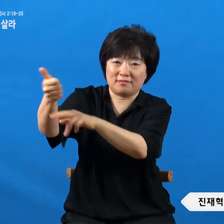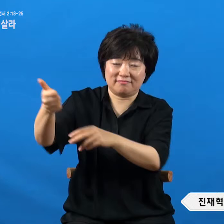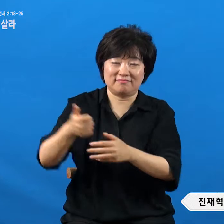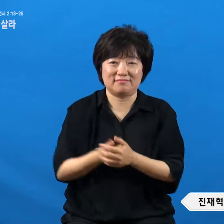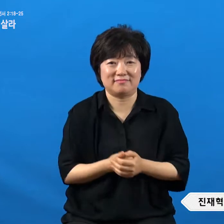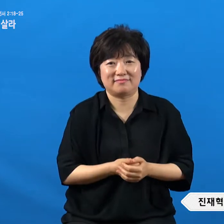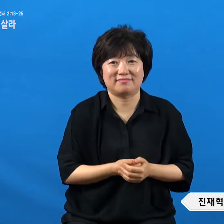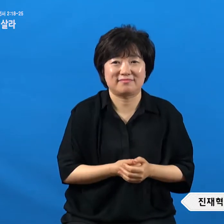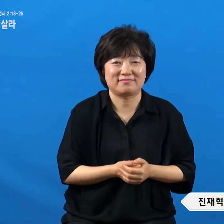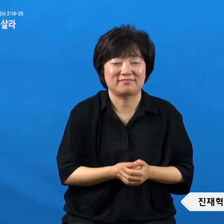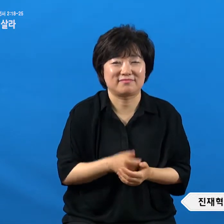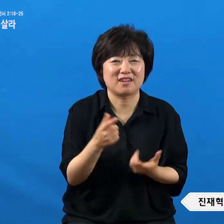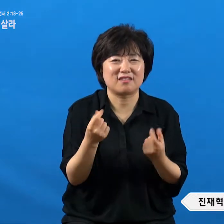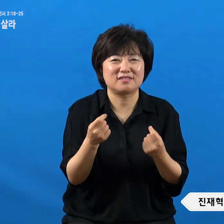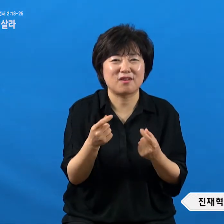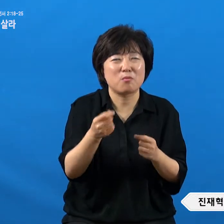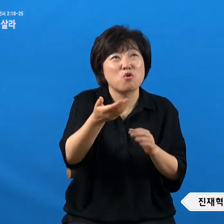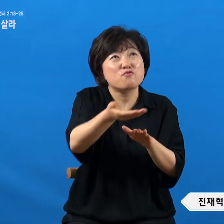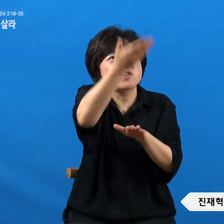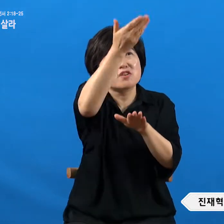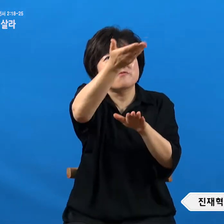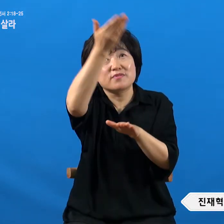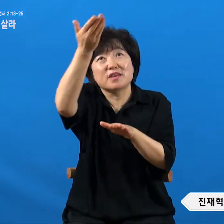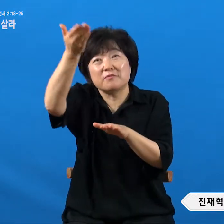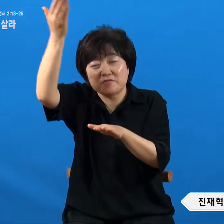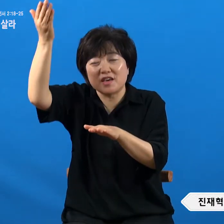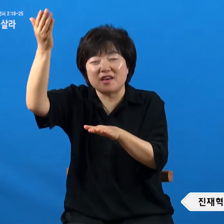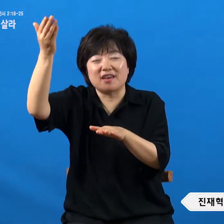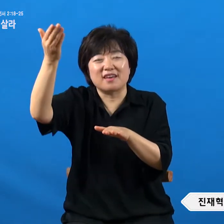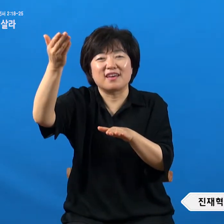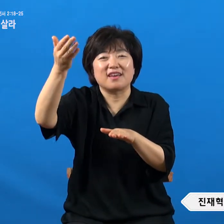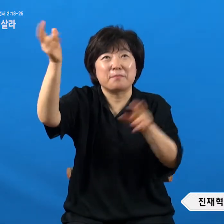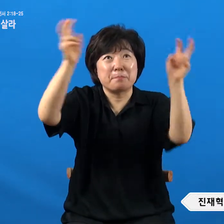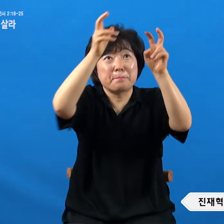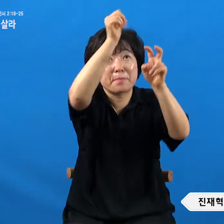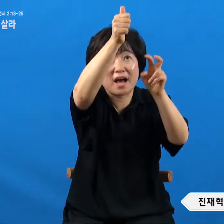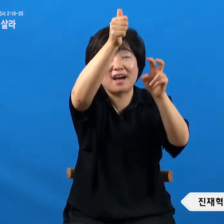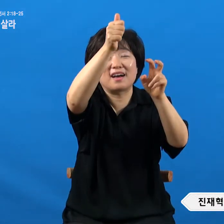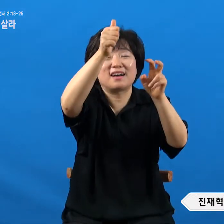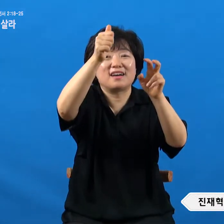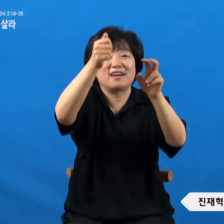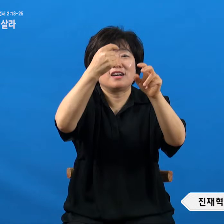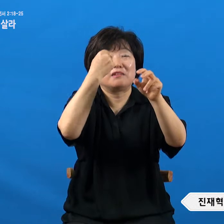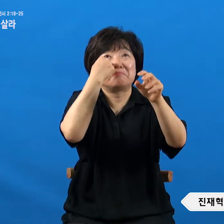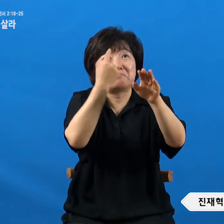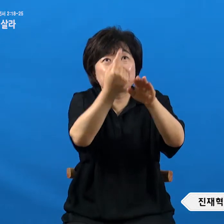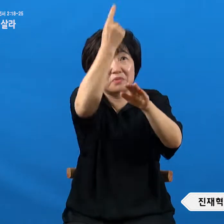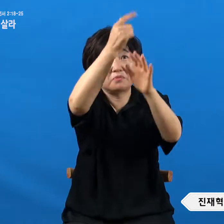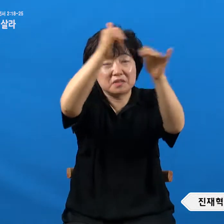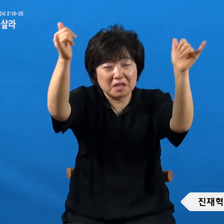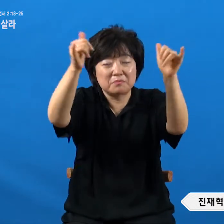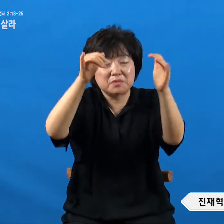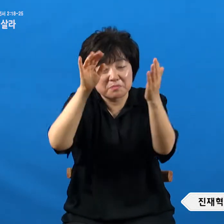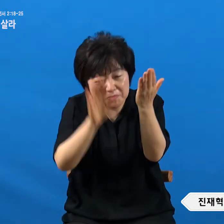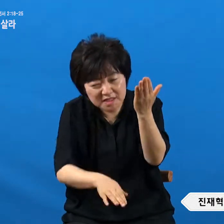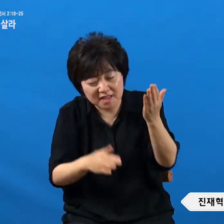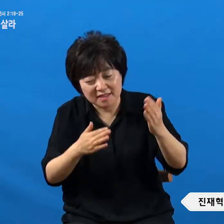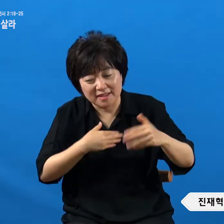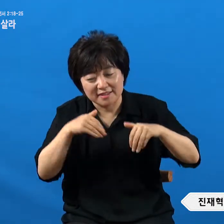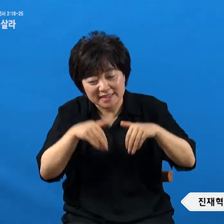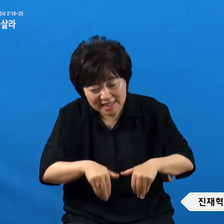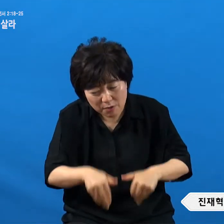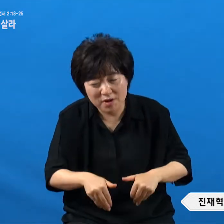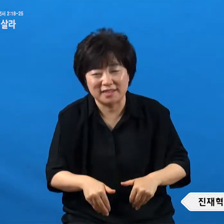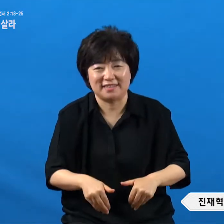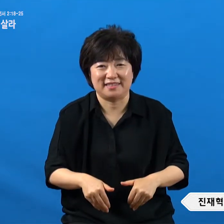합니다. 우리는 누구나 다 그런 보스, 상사, 바로 그런 권위 가운데 놓여져 있습니다.